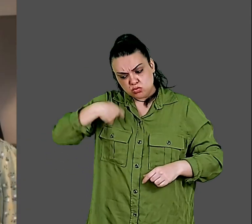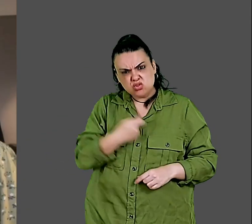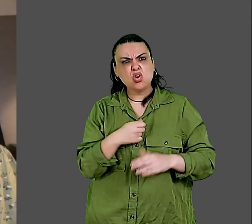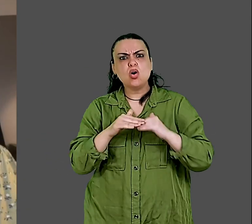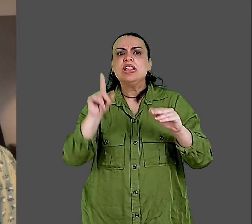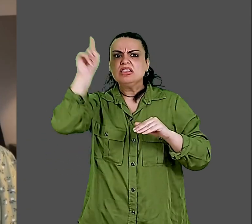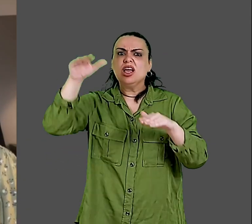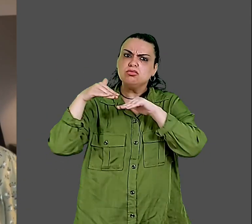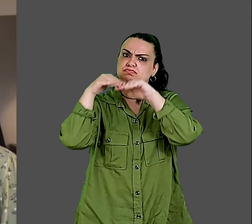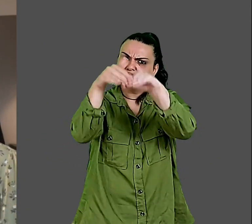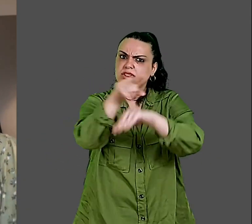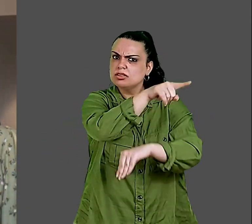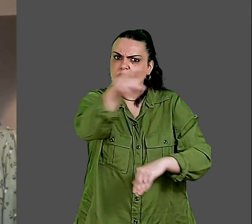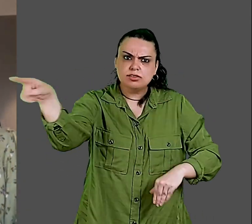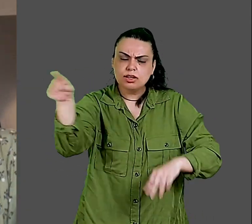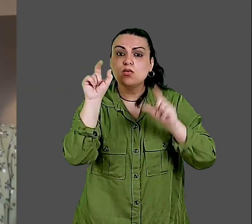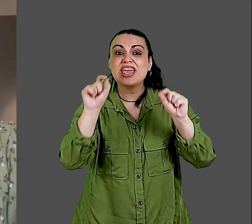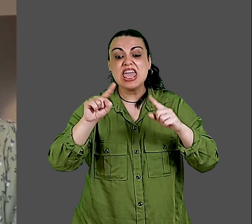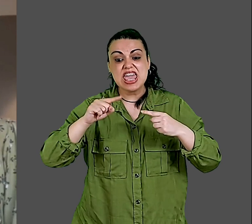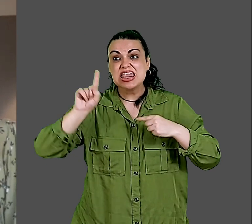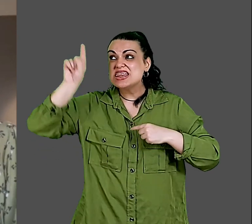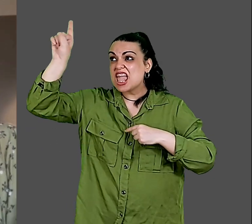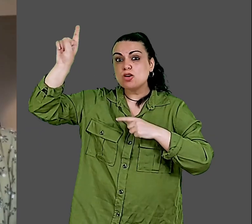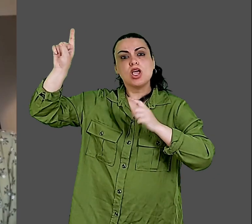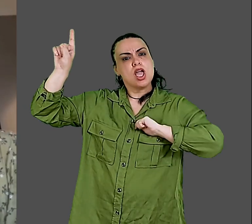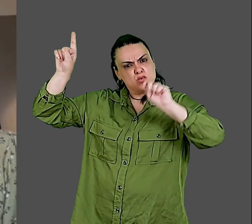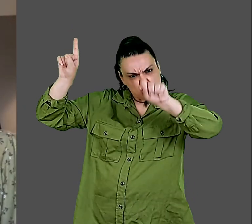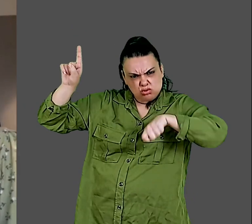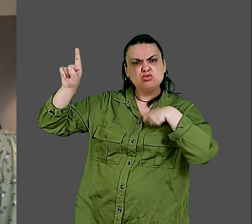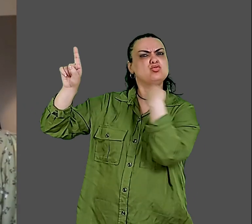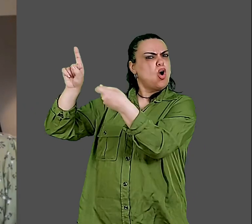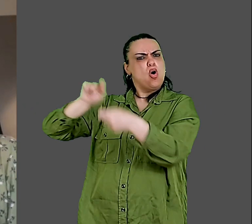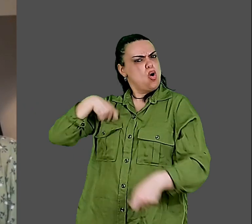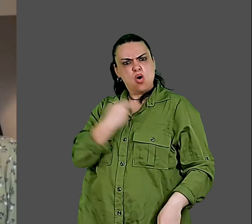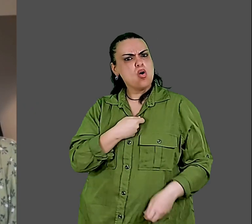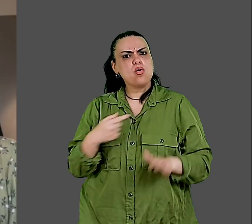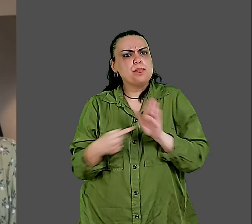aqui nessa tarde. Eu sou. Eu